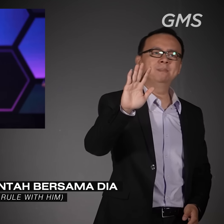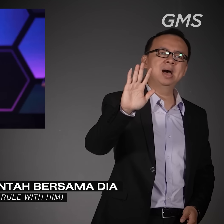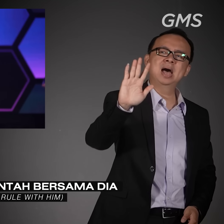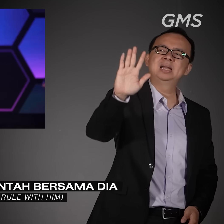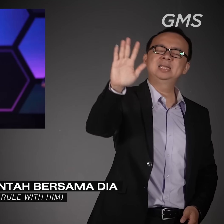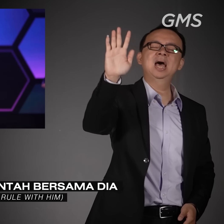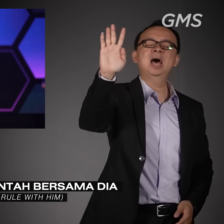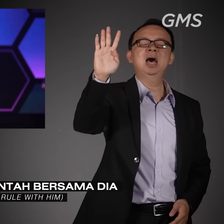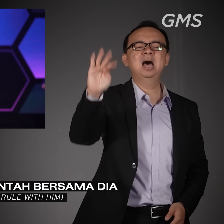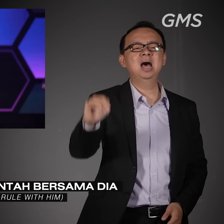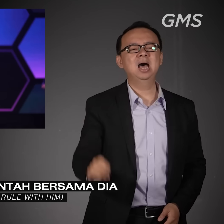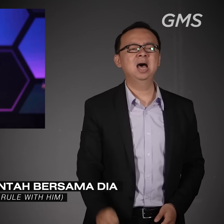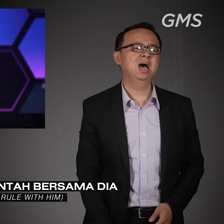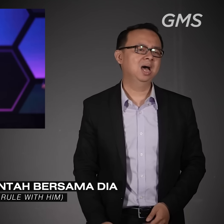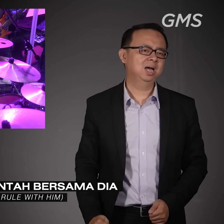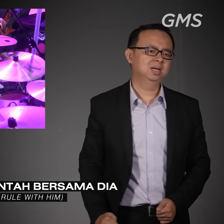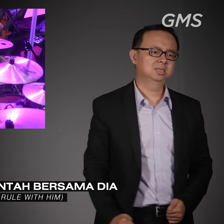bersama Dia.